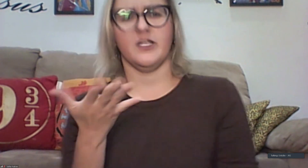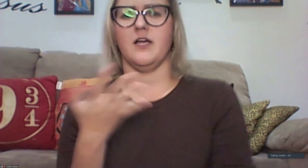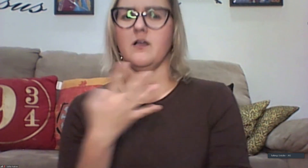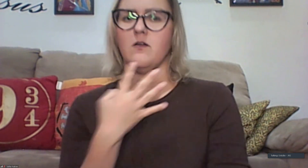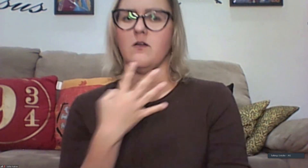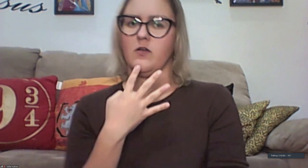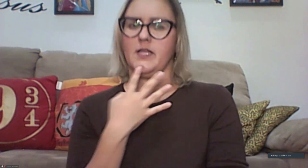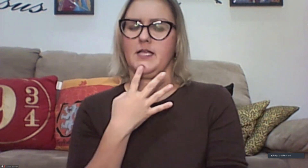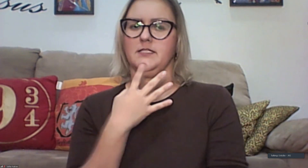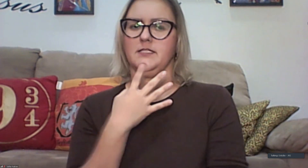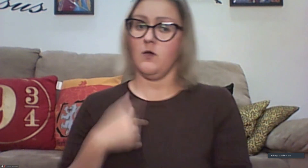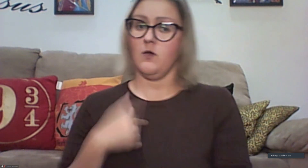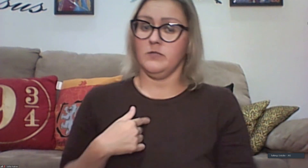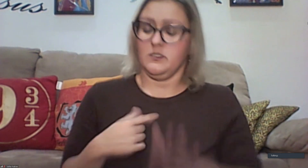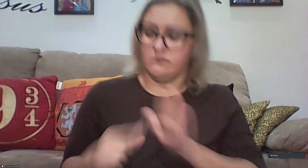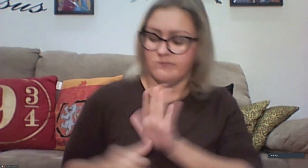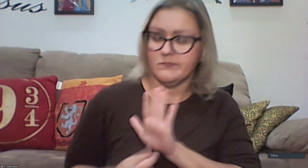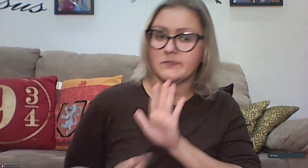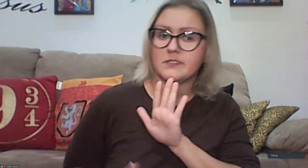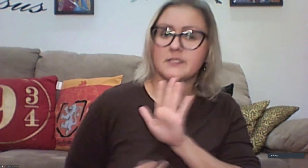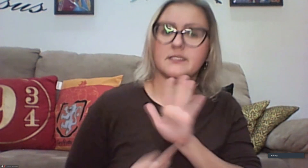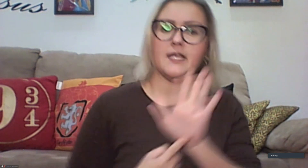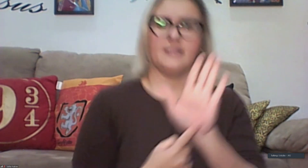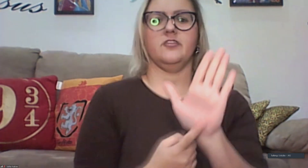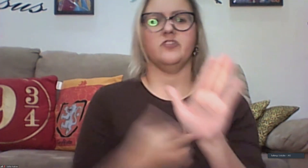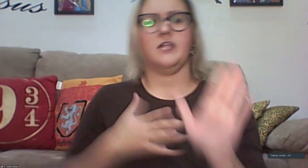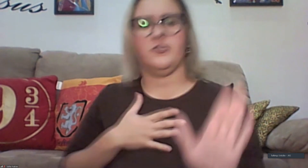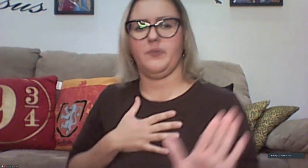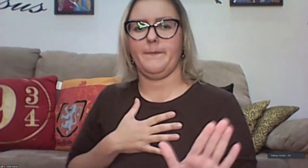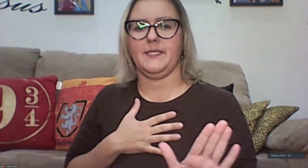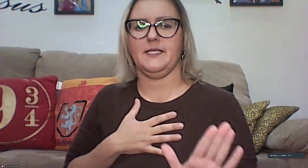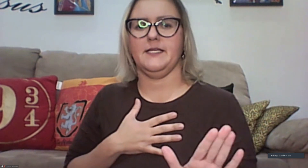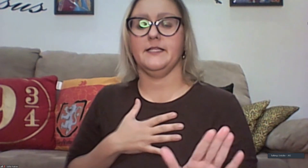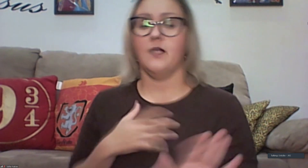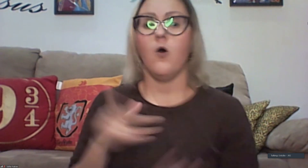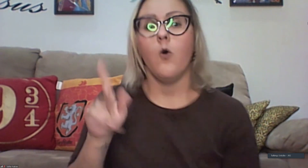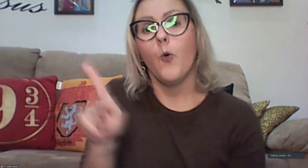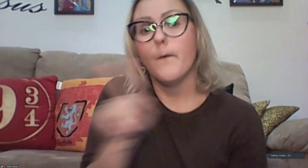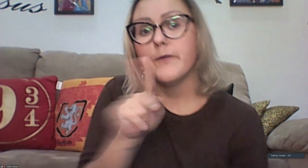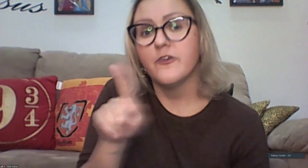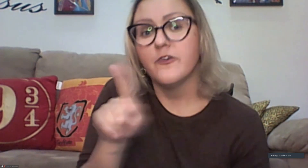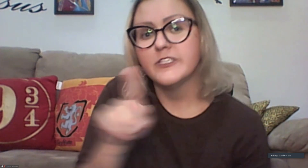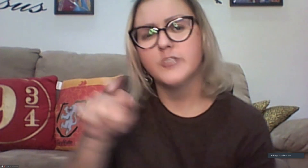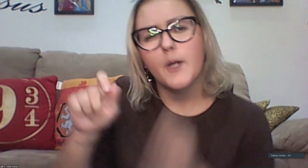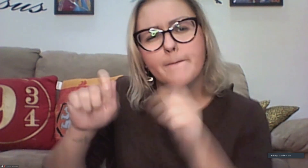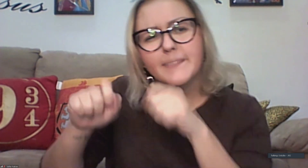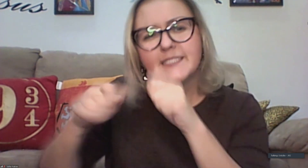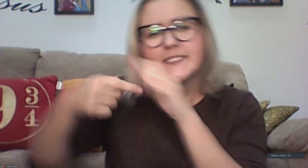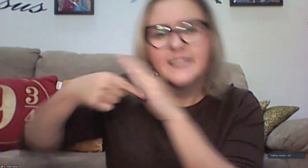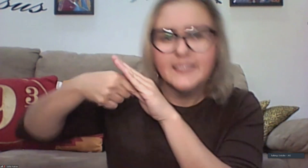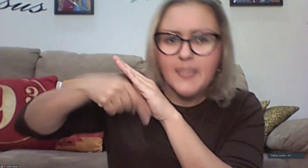de conhecimento, já é de conhecimento. É importante que eu mostre isso, que eu,